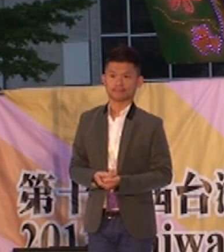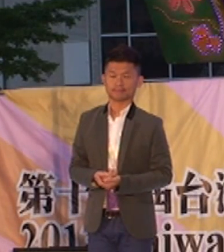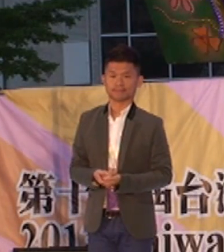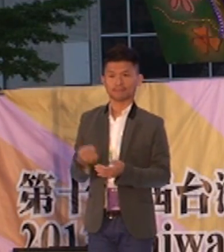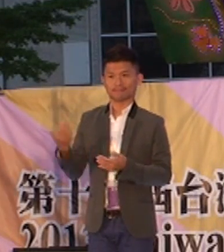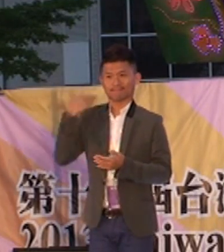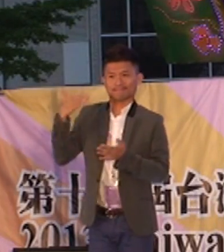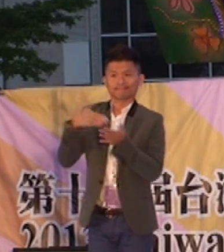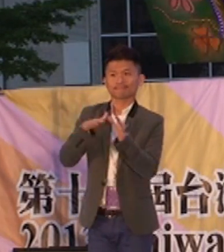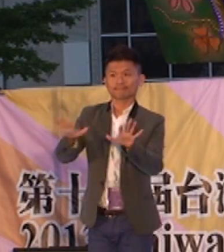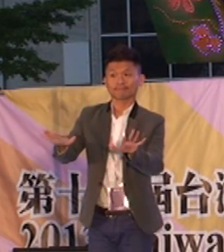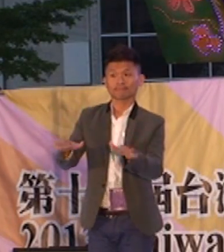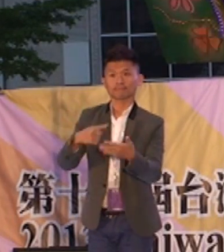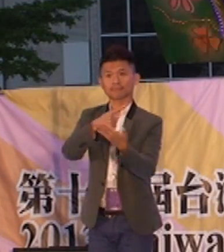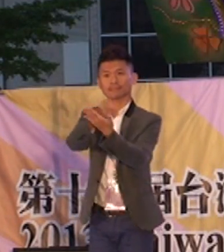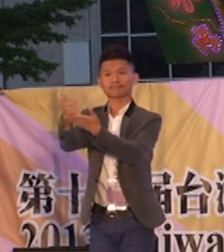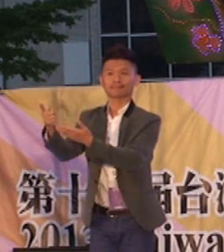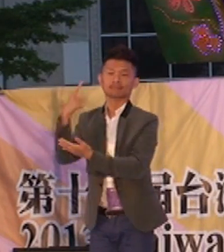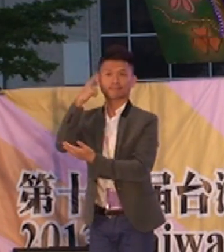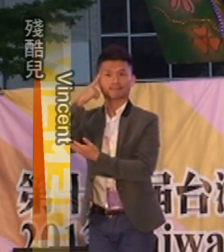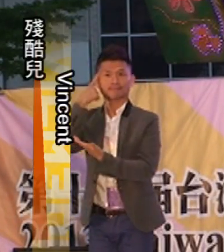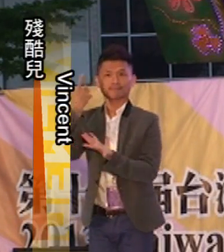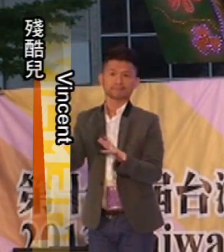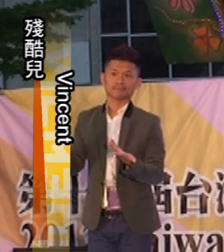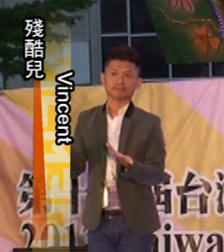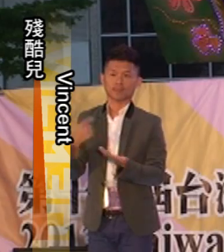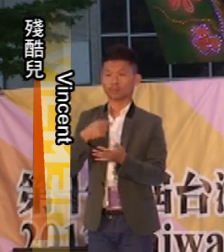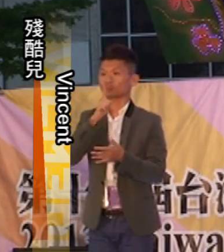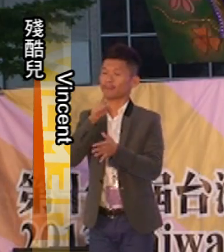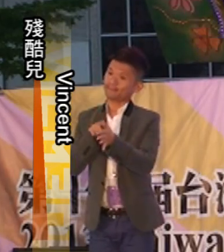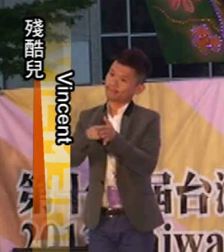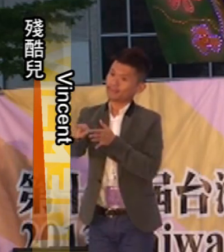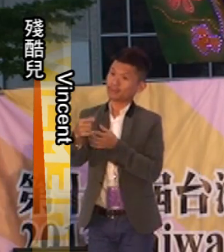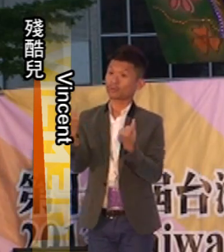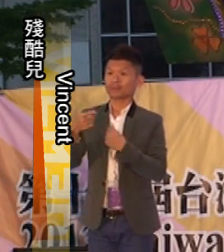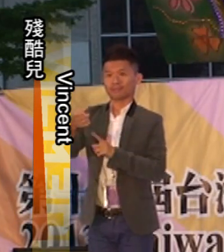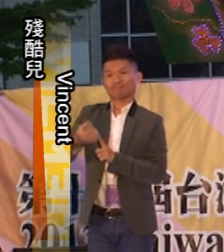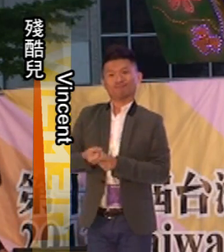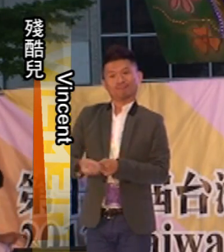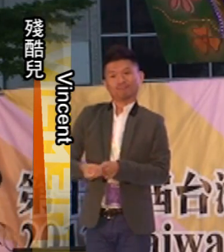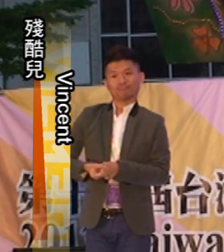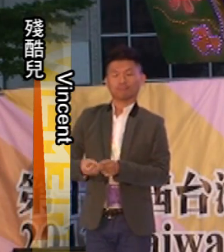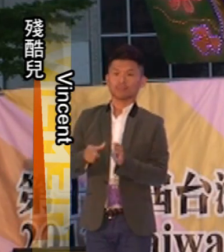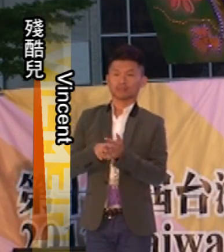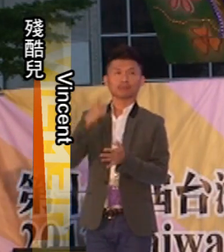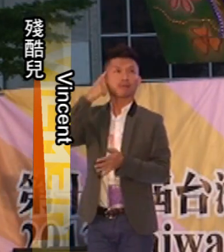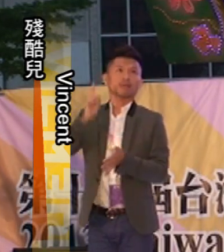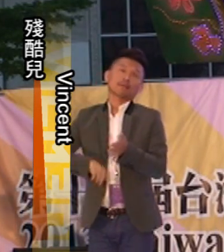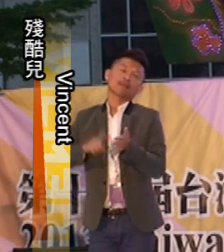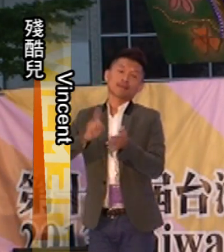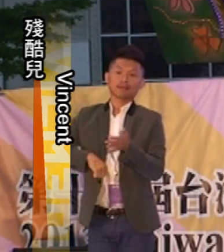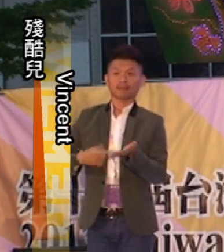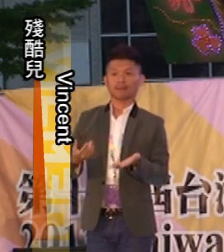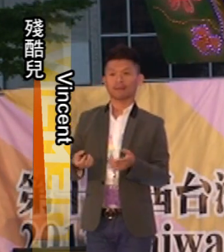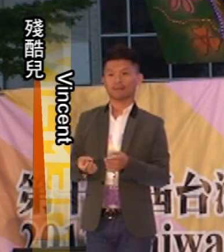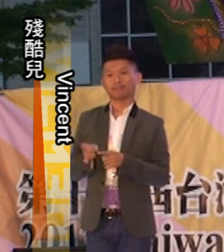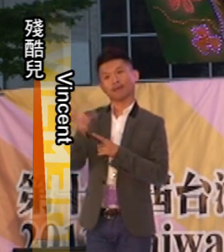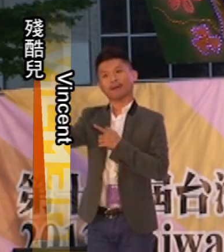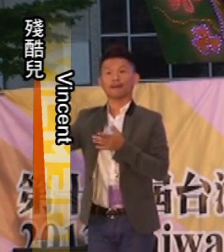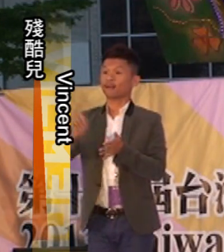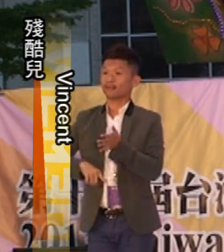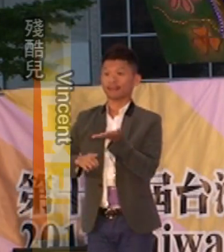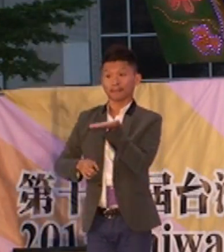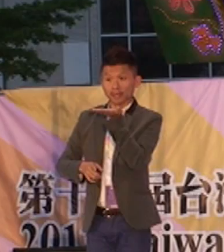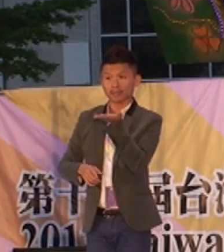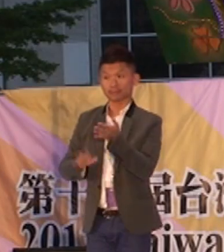一直以来大家可能会认为说，当你在打，我讲比较直接一点，当你在打手枪，你会觉得很简单很 easy 的事，可